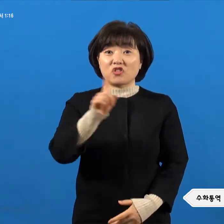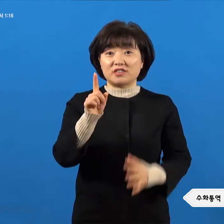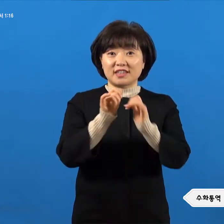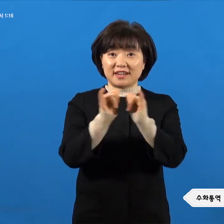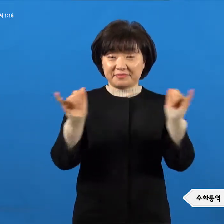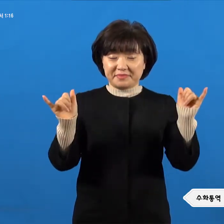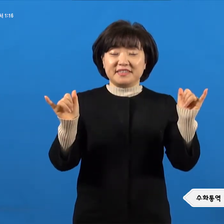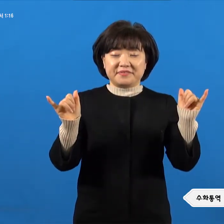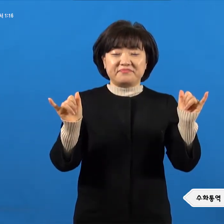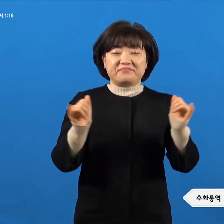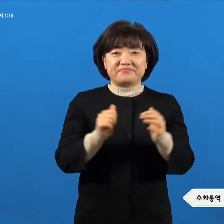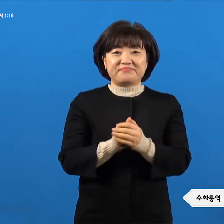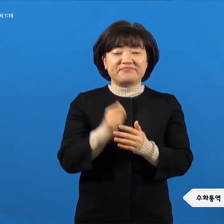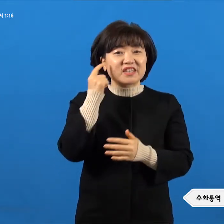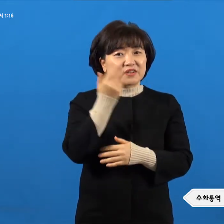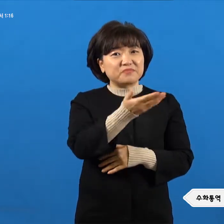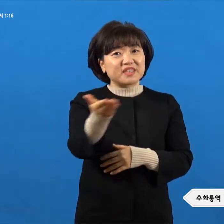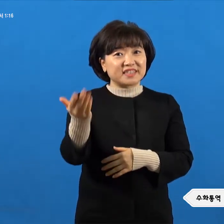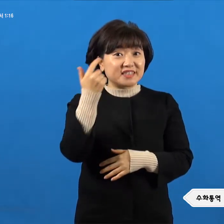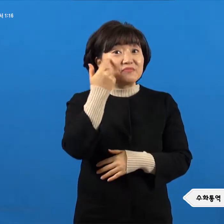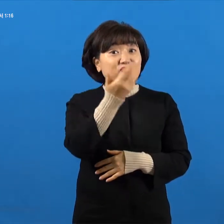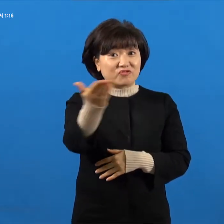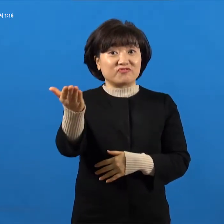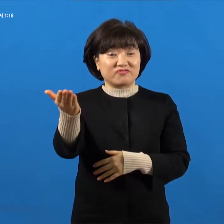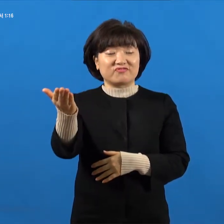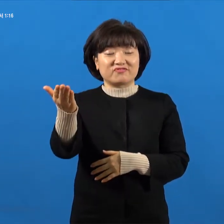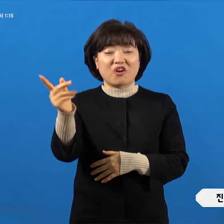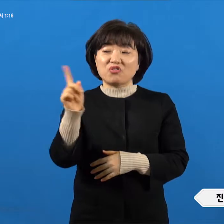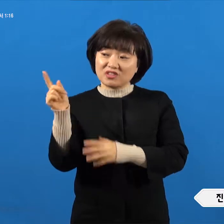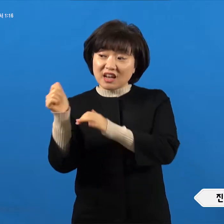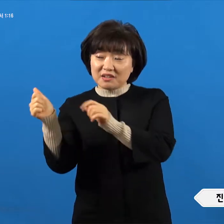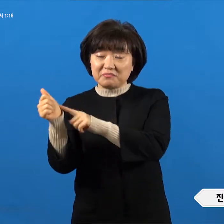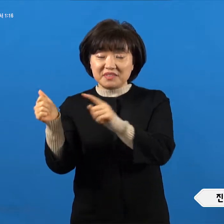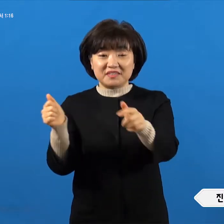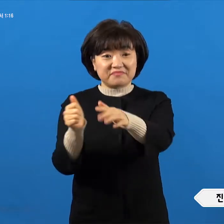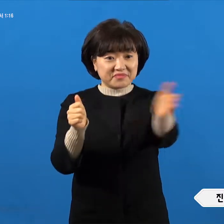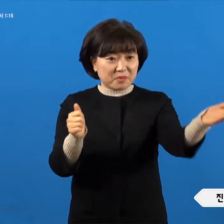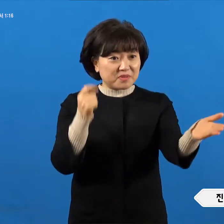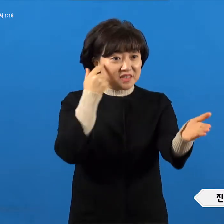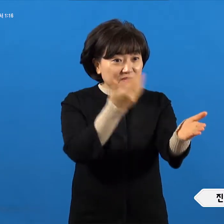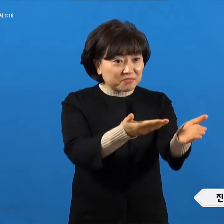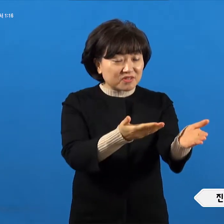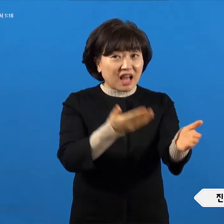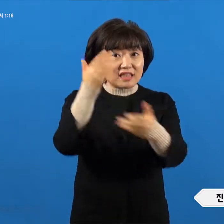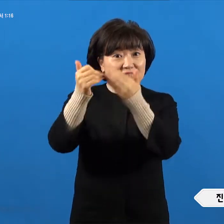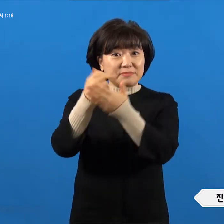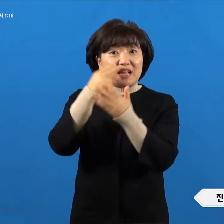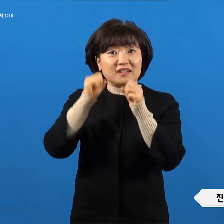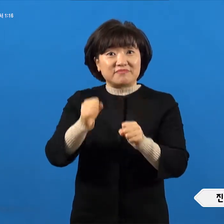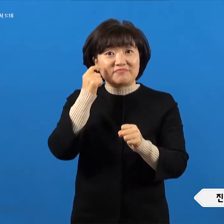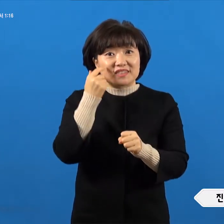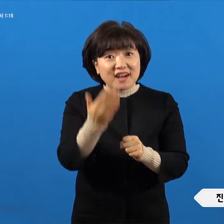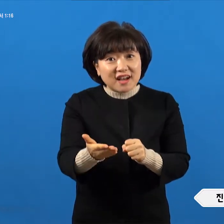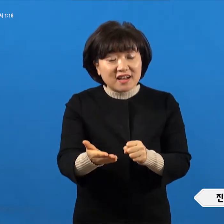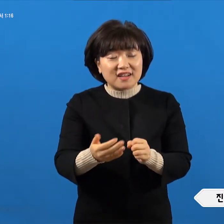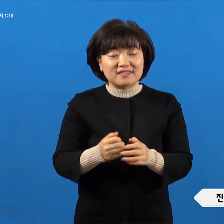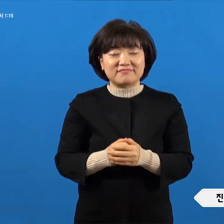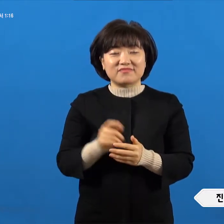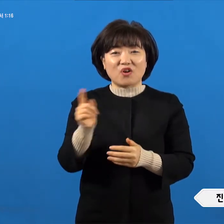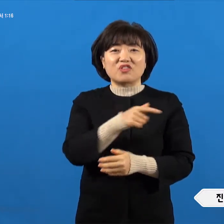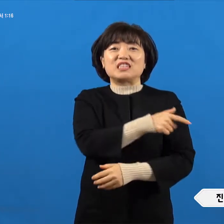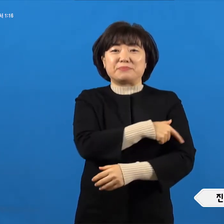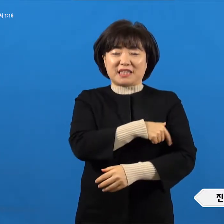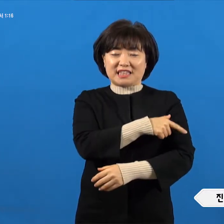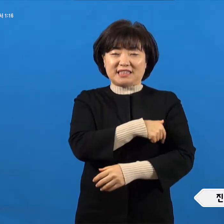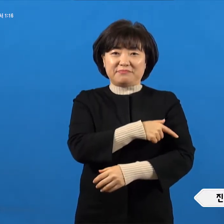어떤 분이 여러분들에게 이렇게 질문한다면 어떻게 하시겠습니까? 하나님 살아계십니까? 어느 한 집사님이